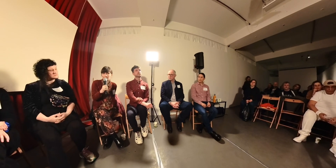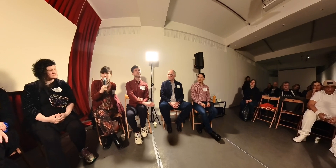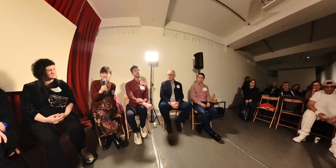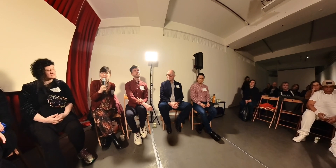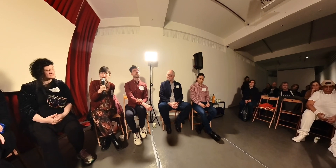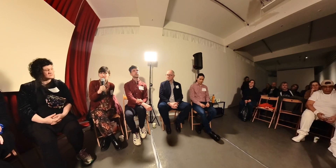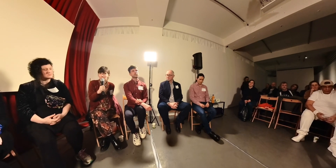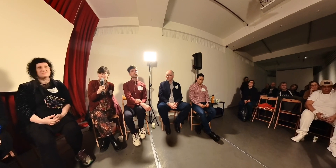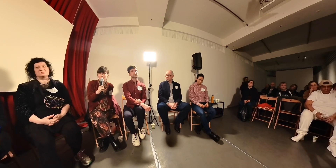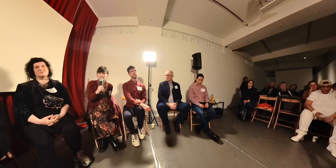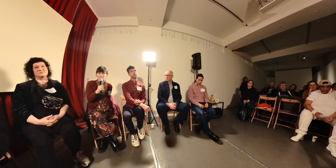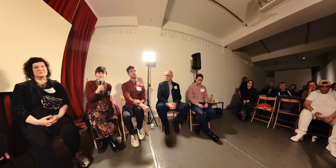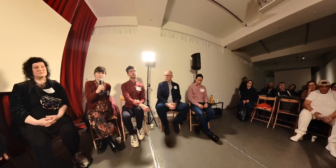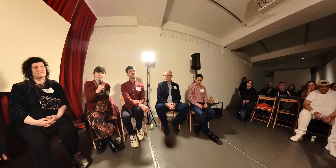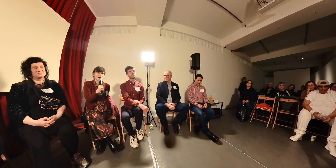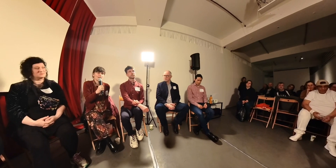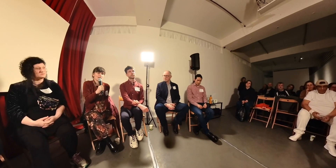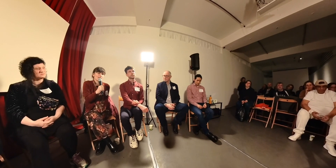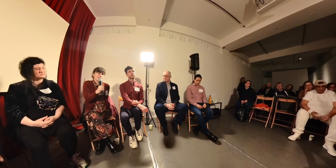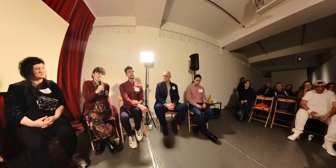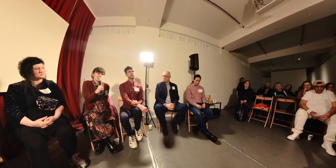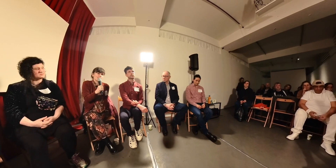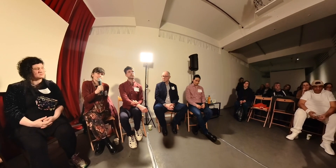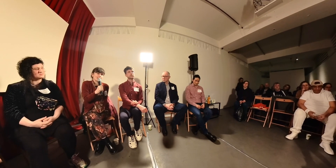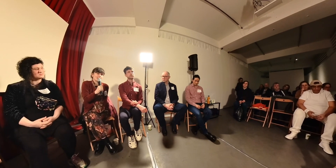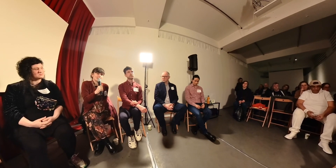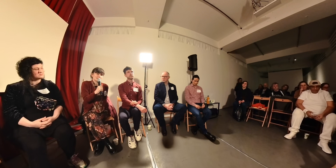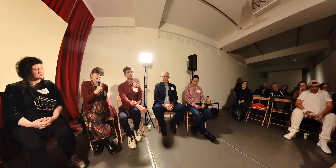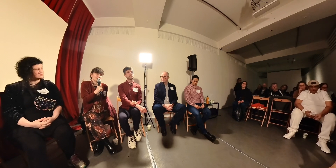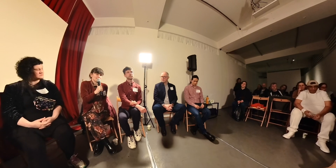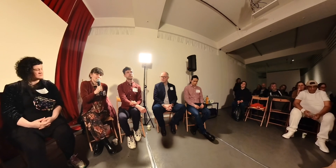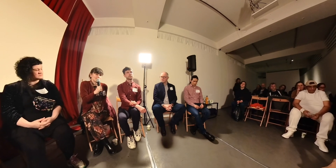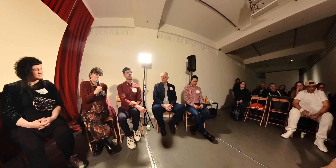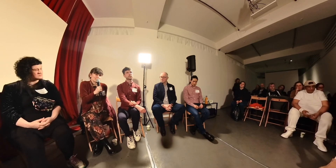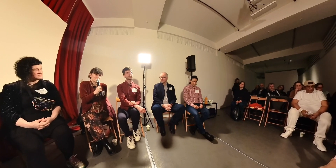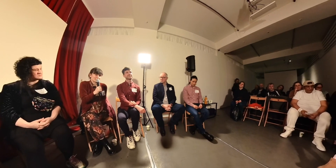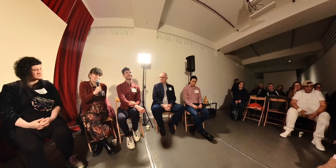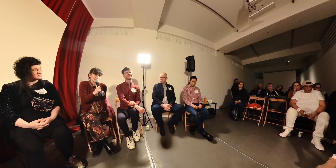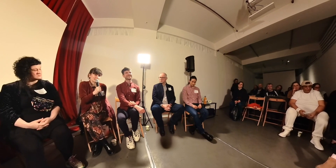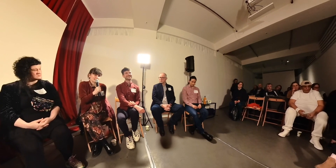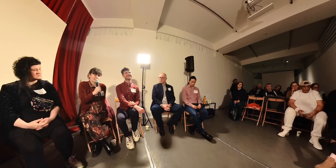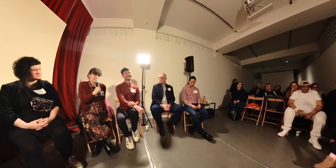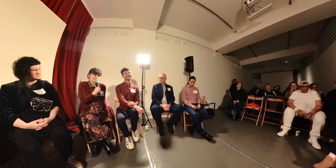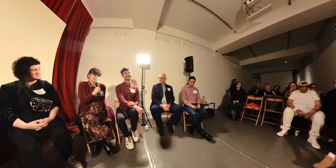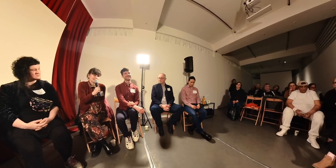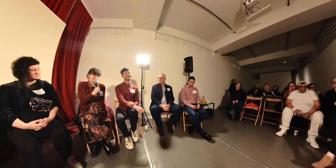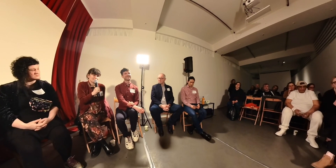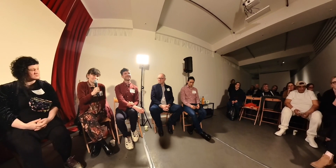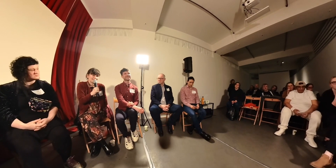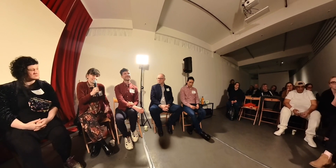domu hodí, že jsme v tom luxusním prostředí. A kde Edita tedy bude reprezentovat jak sama